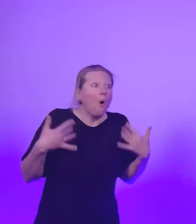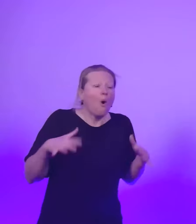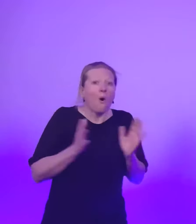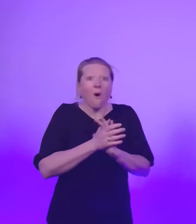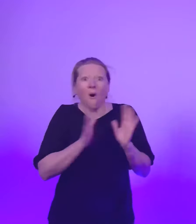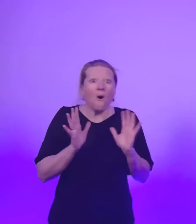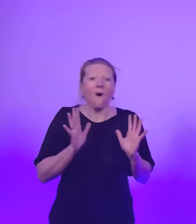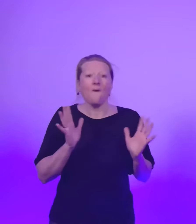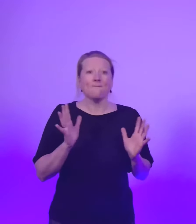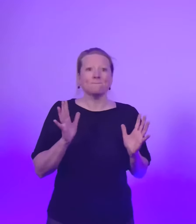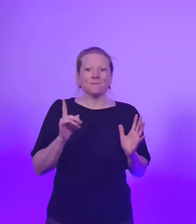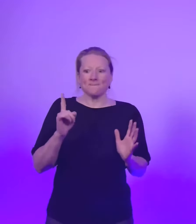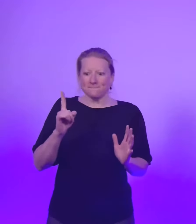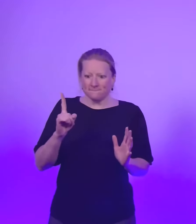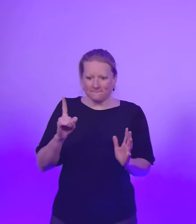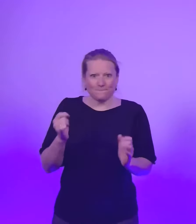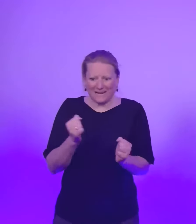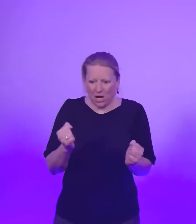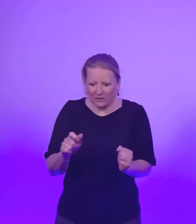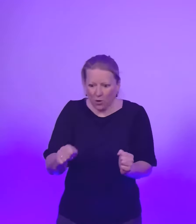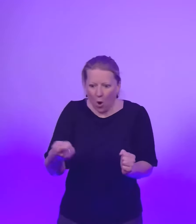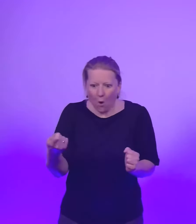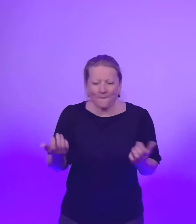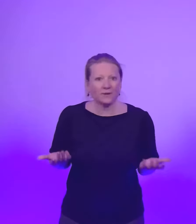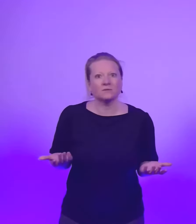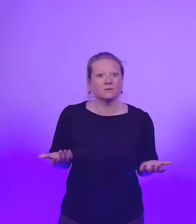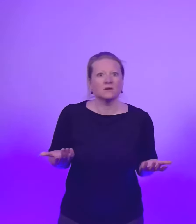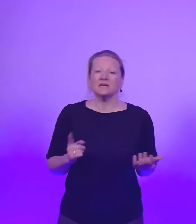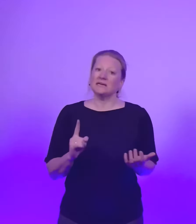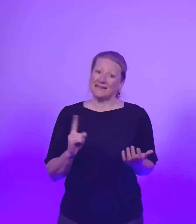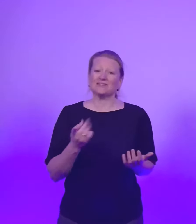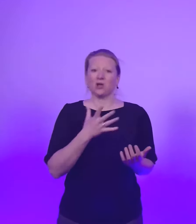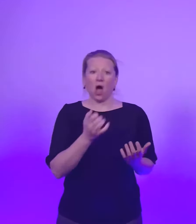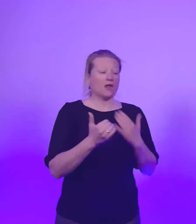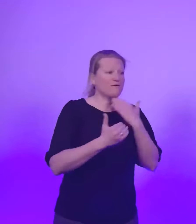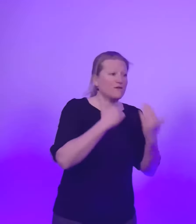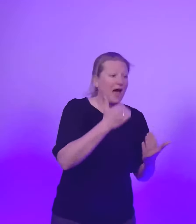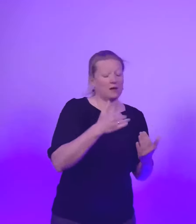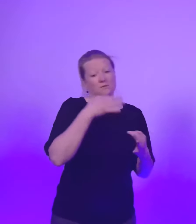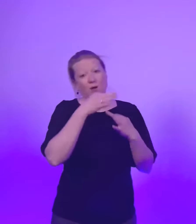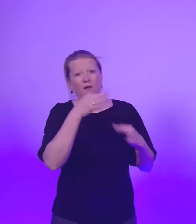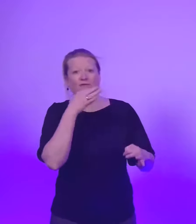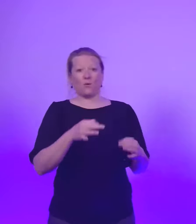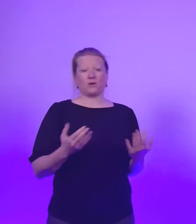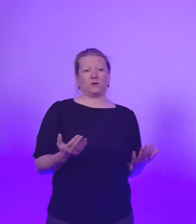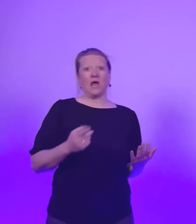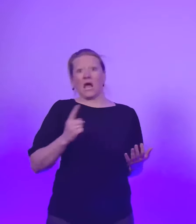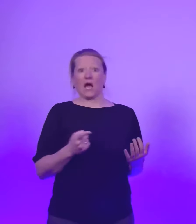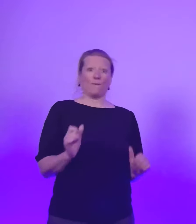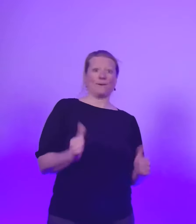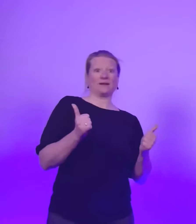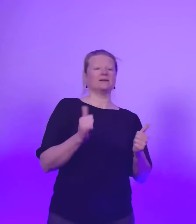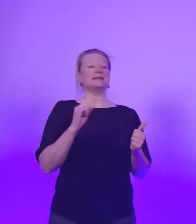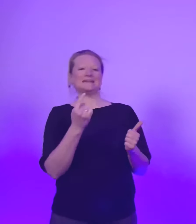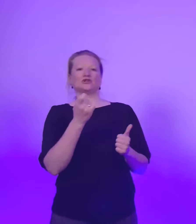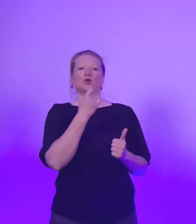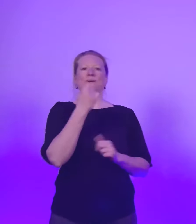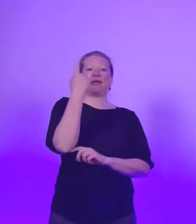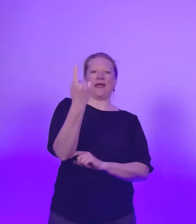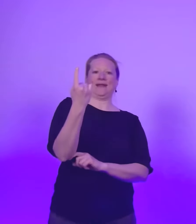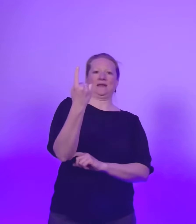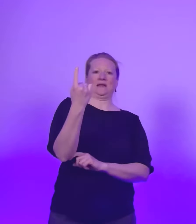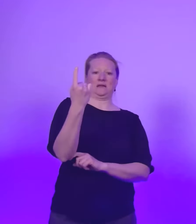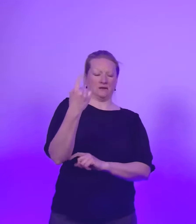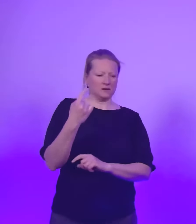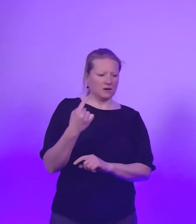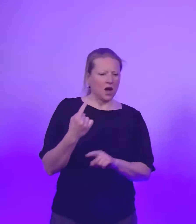Maar ja, Sophie, we krijgen die echt niet zomaar open. Nee. Dus we moeten eerst alle vragen gaan beantwoorden natuurlijk. Gaan we beginnen. Op naar nummer 1. Nou, hier ligt in ieder geval nummer 8,